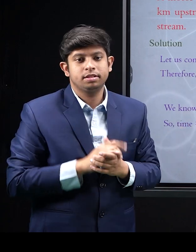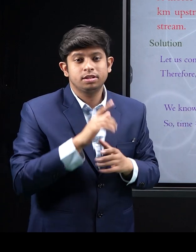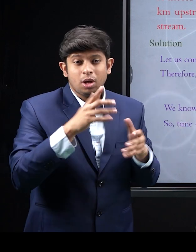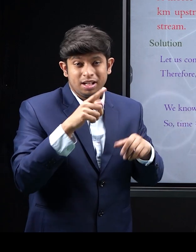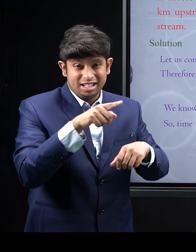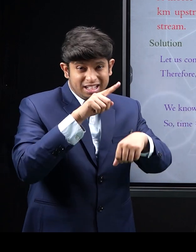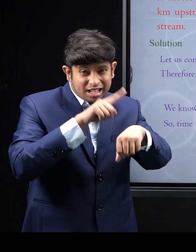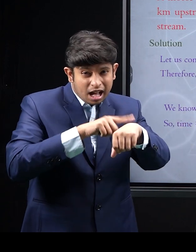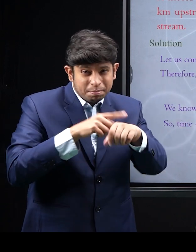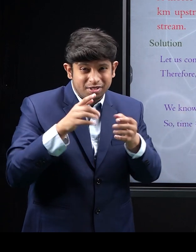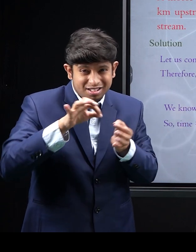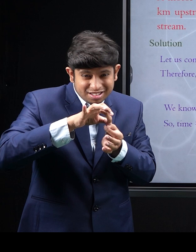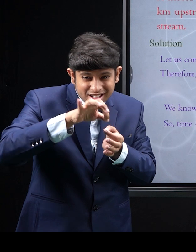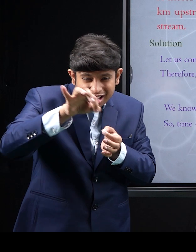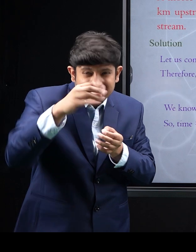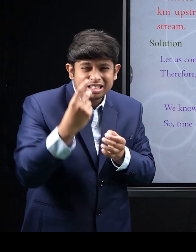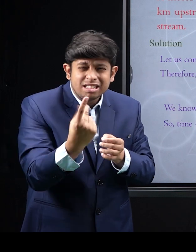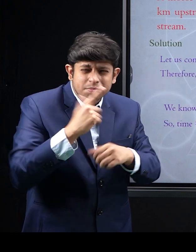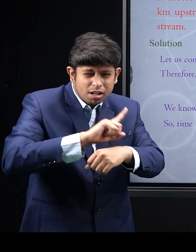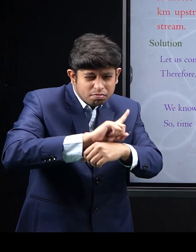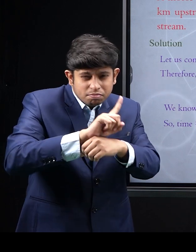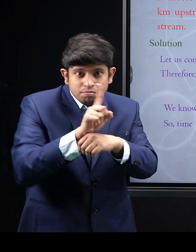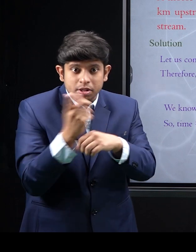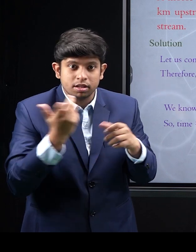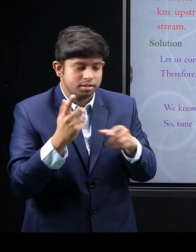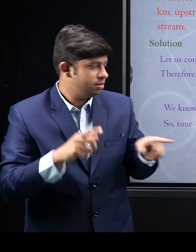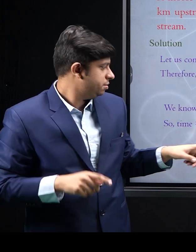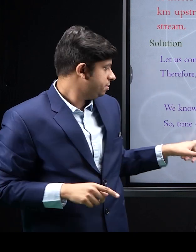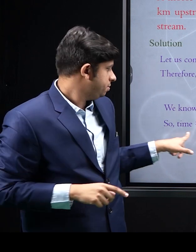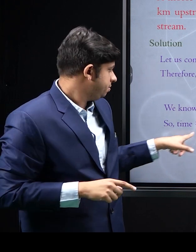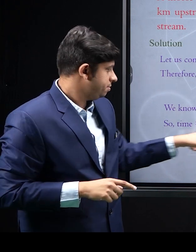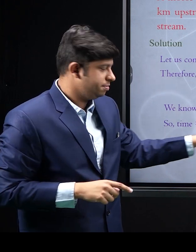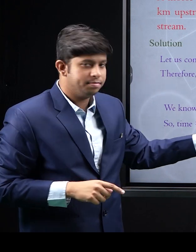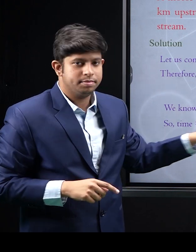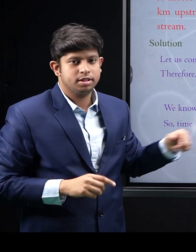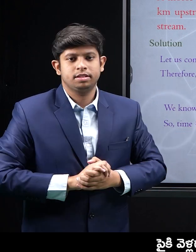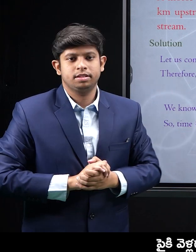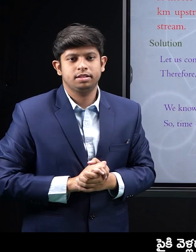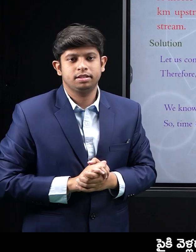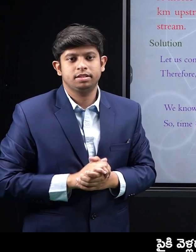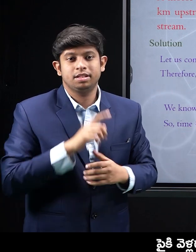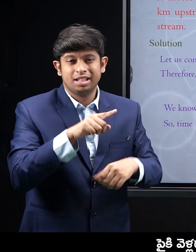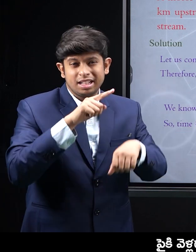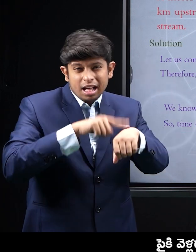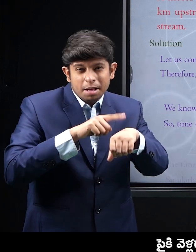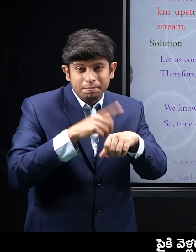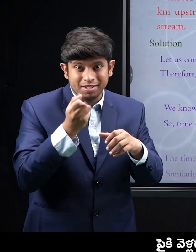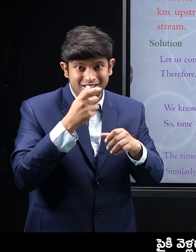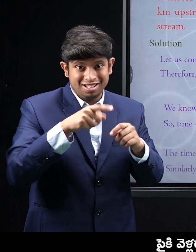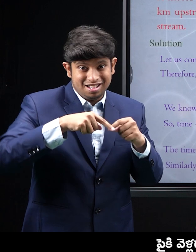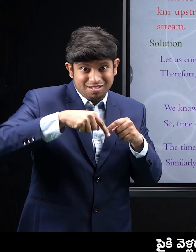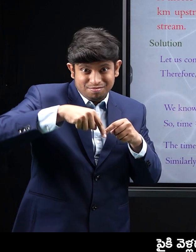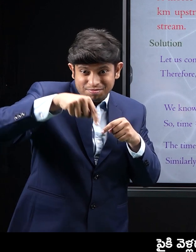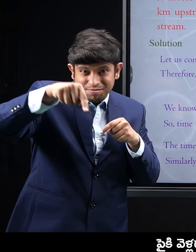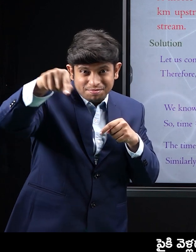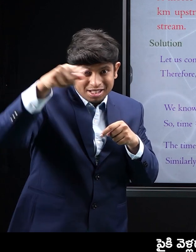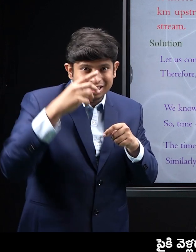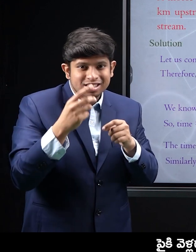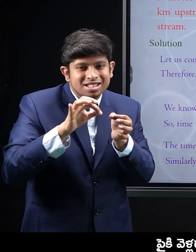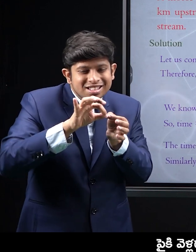కాబట్టి సమయం ఈజ్ ఈక్వల్ టు దూరం బై వేగం. పైకి వెళ్ళటానికి పట్టే సమయం దూరం బై వేగం